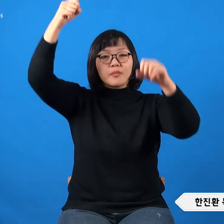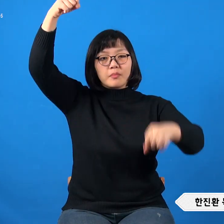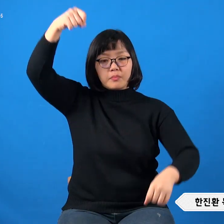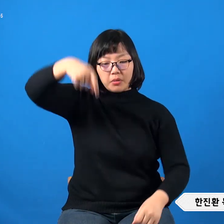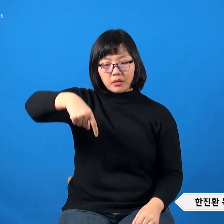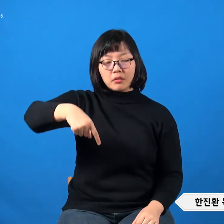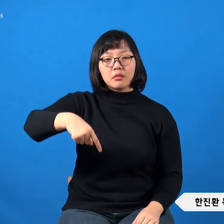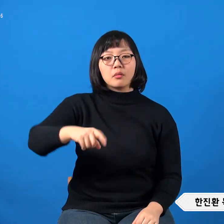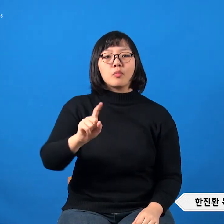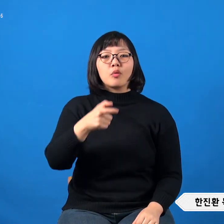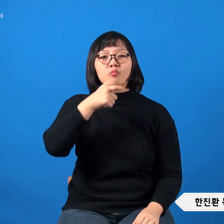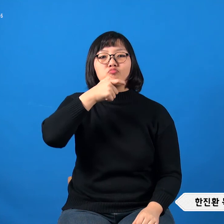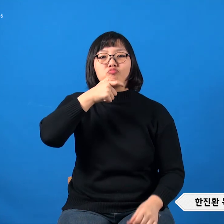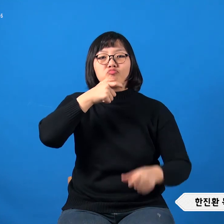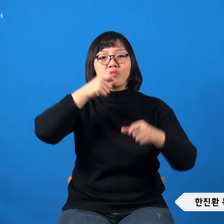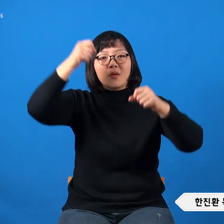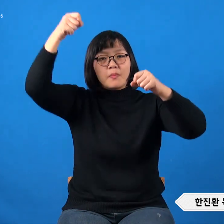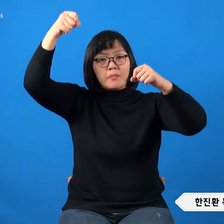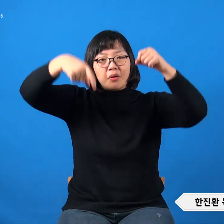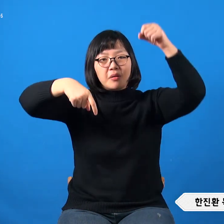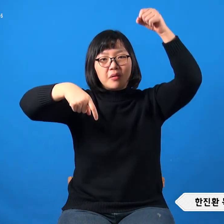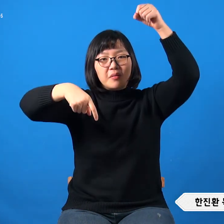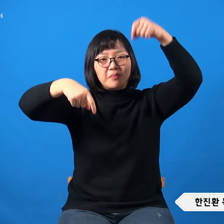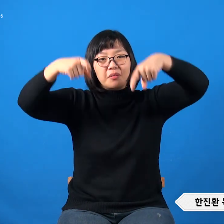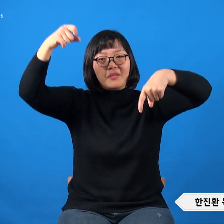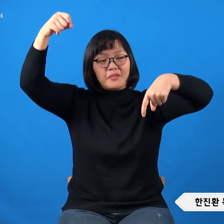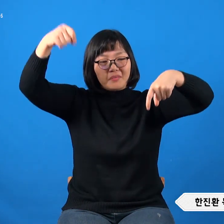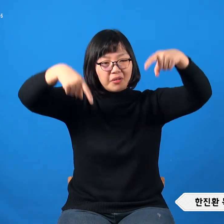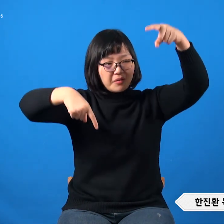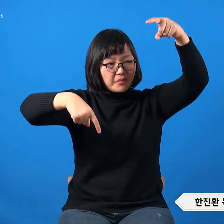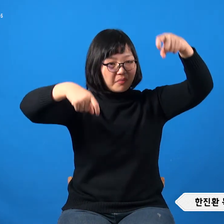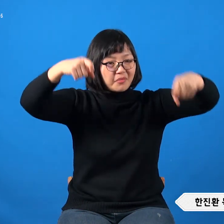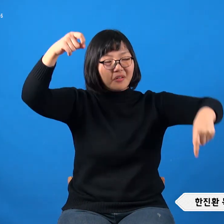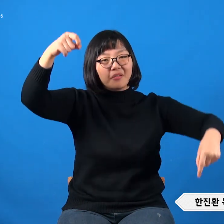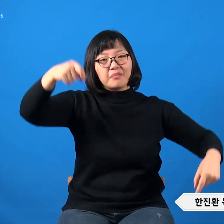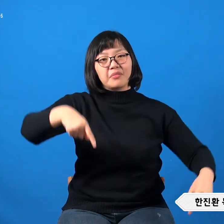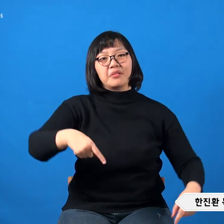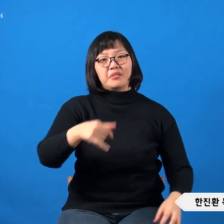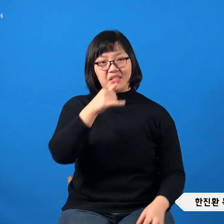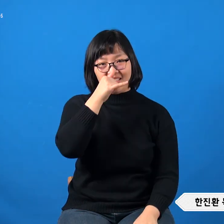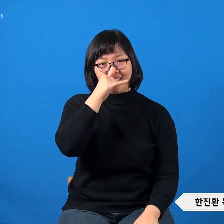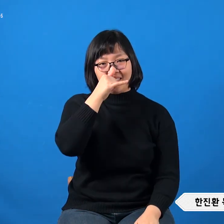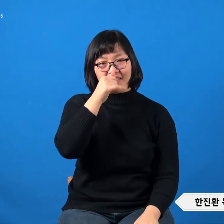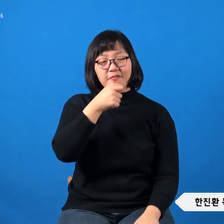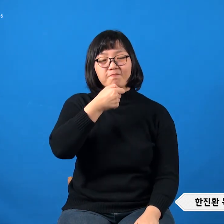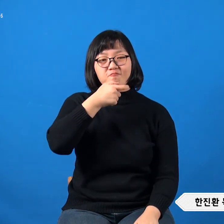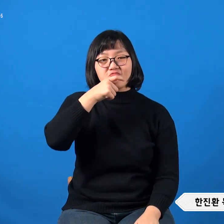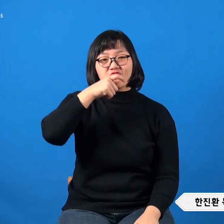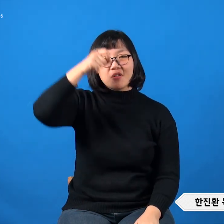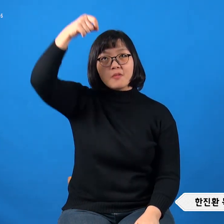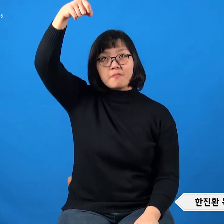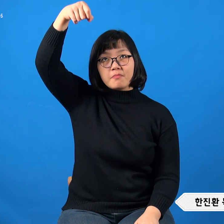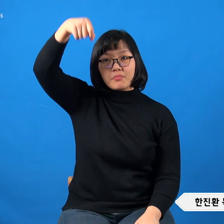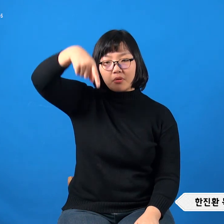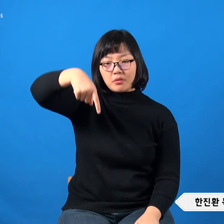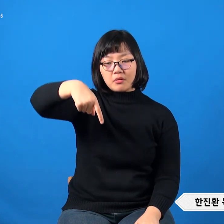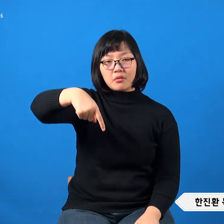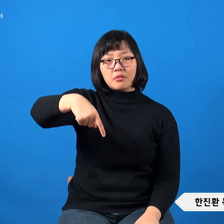떨어집니다. 관객들이 그걸 놓친 사람들이 많은데 자세히 보면 물방울이 하나 똑